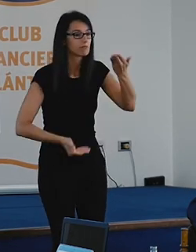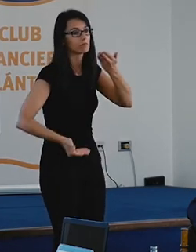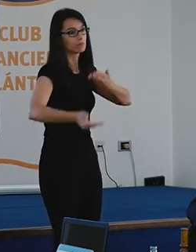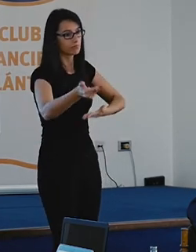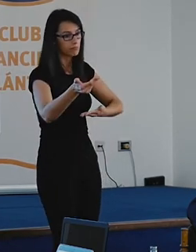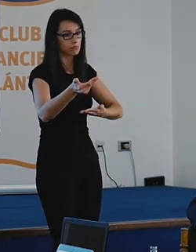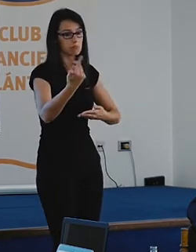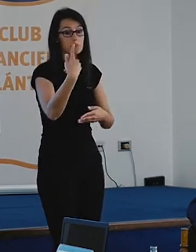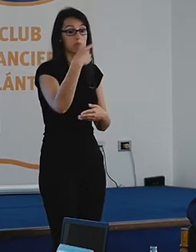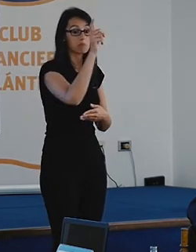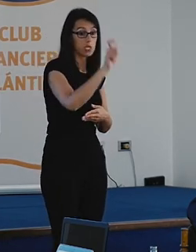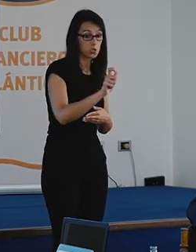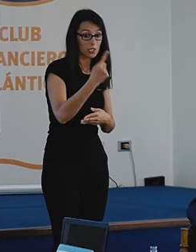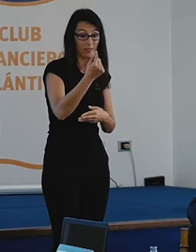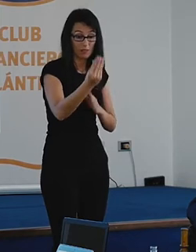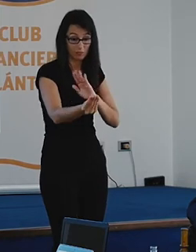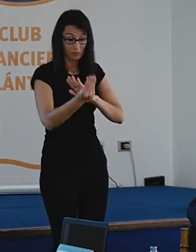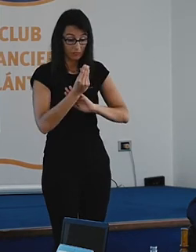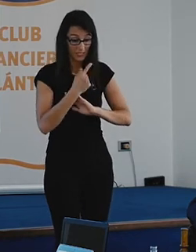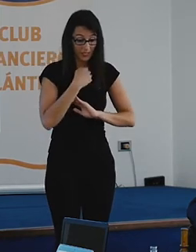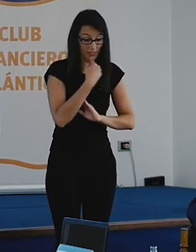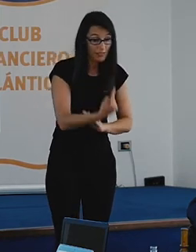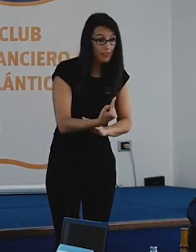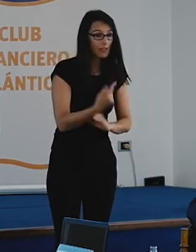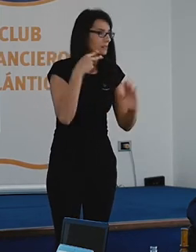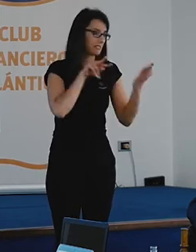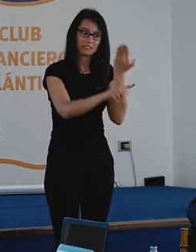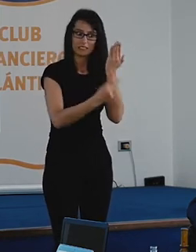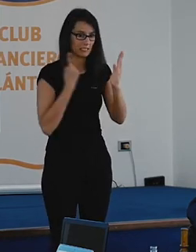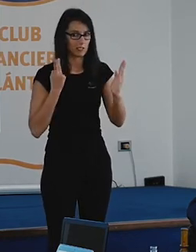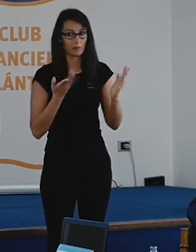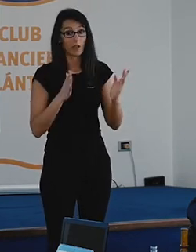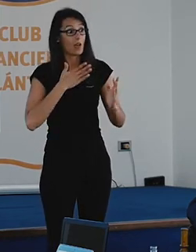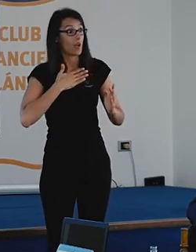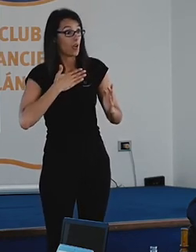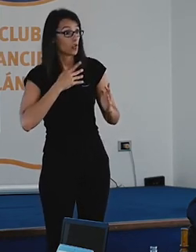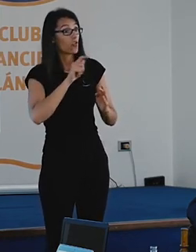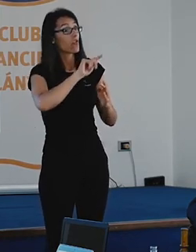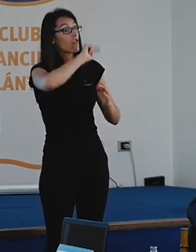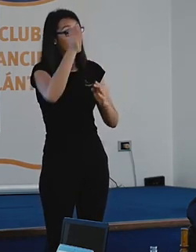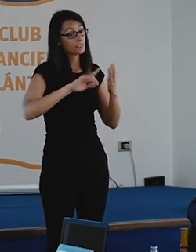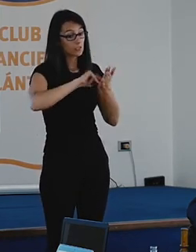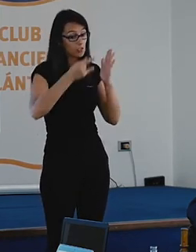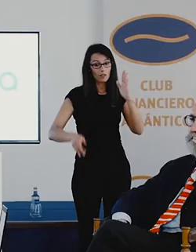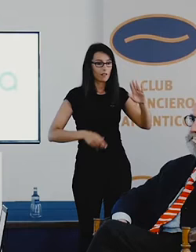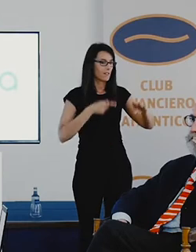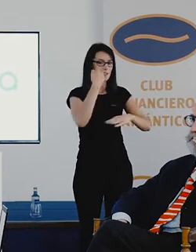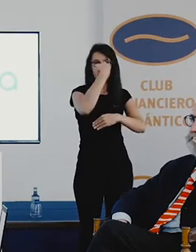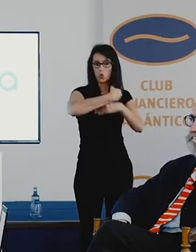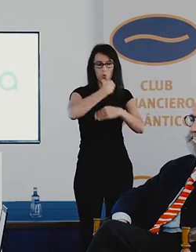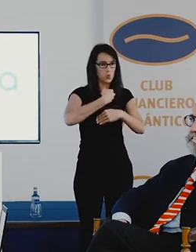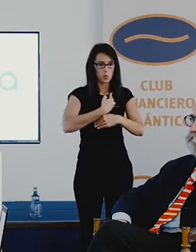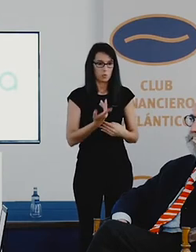inversor o donador garantiza toda la transparencia, a nosotros nos obliga a Fundeso a que todo lo que se dé por el camino nos lo hacemos en